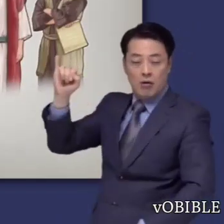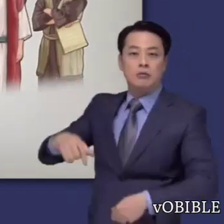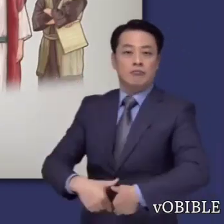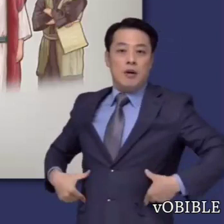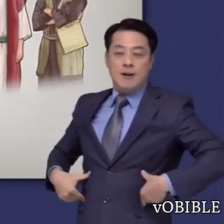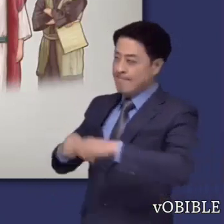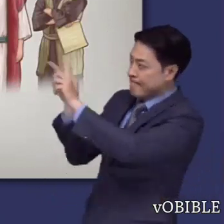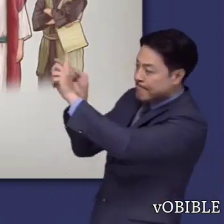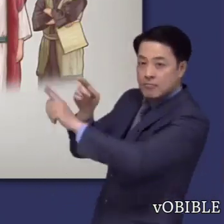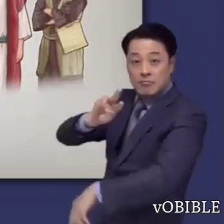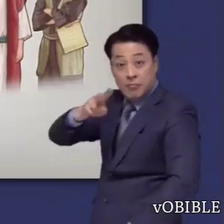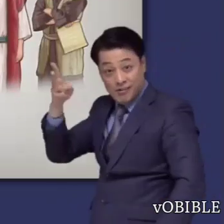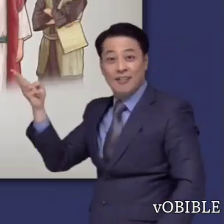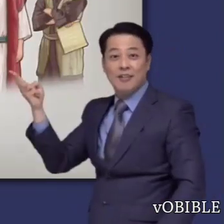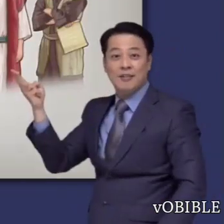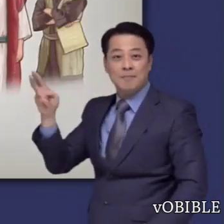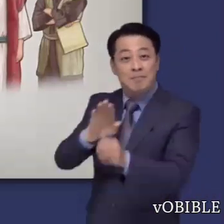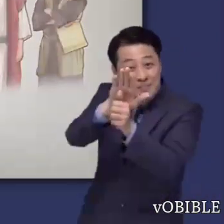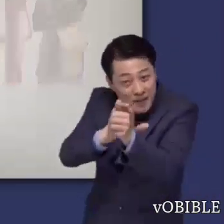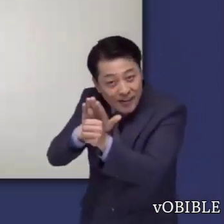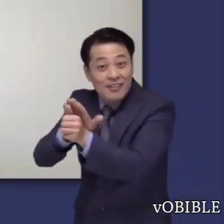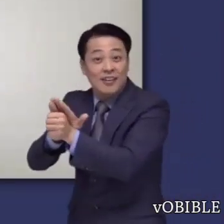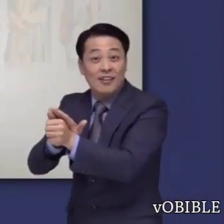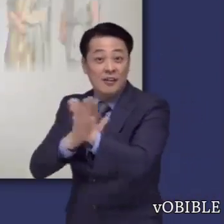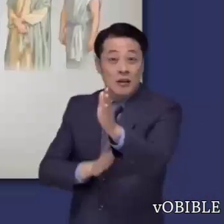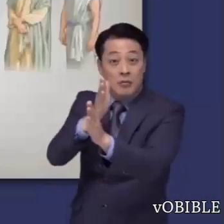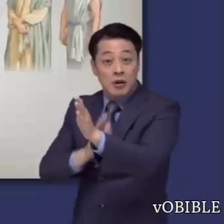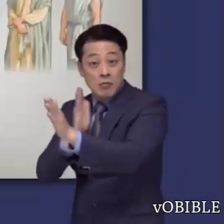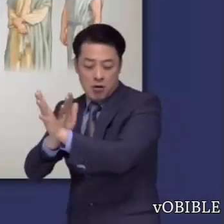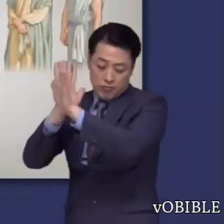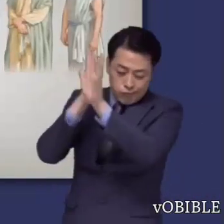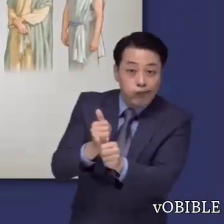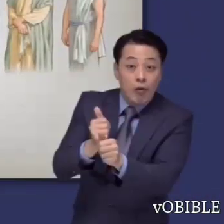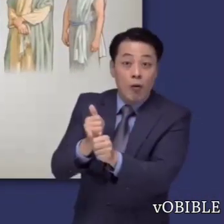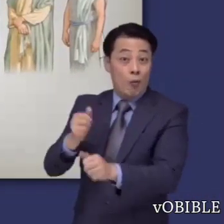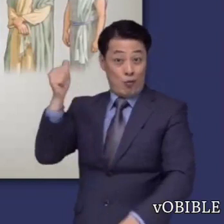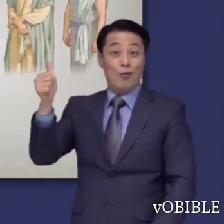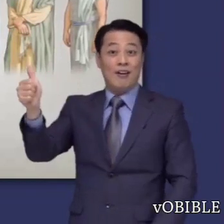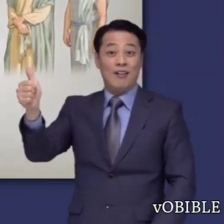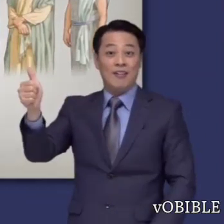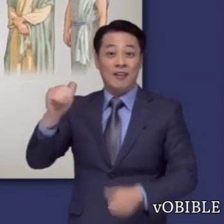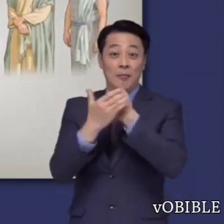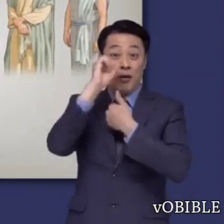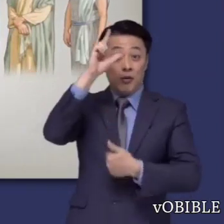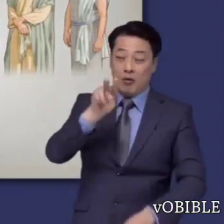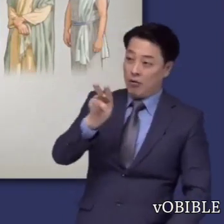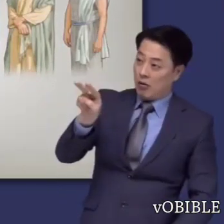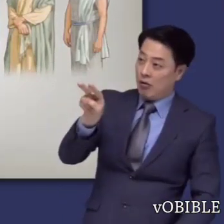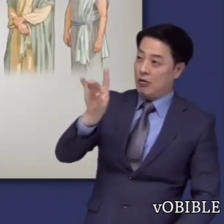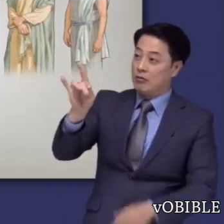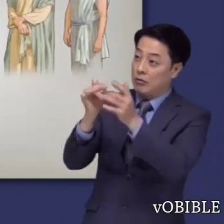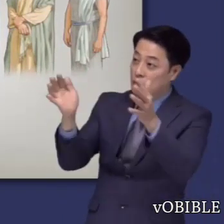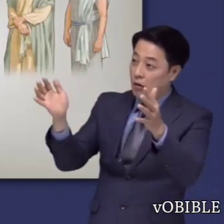任务。他为人勇敢，有爱心，意志坚定，而且很有组织能力。因